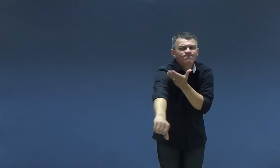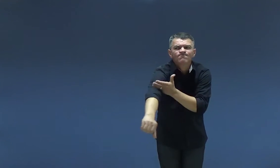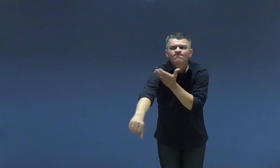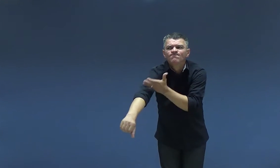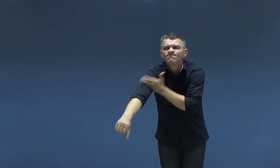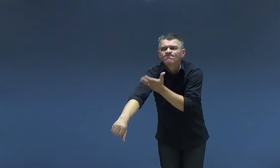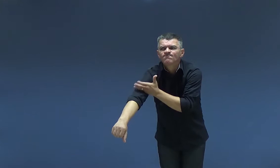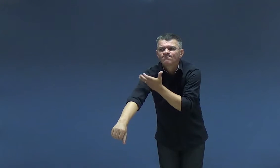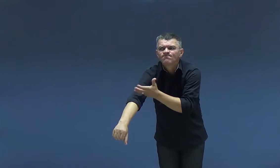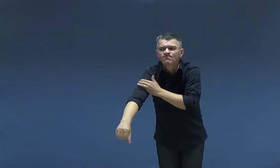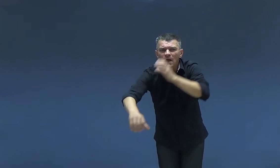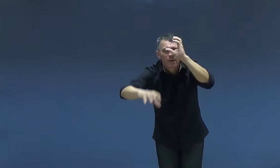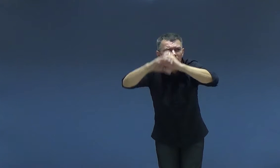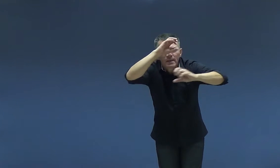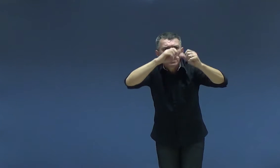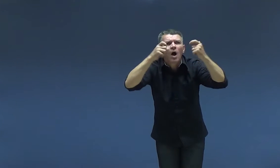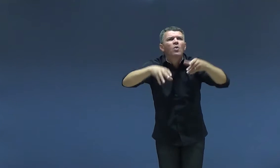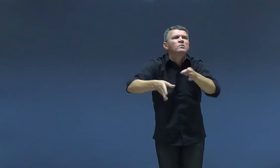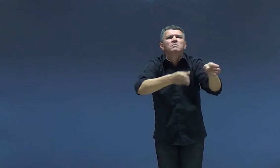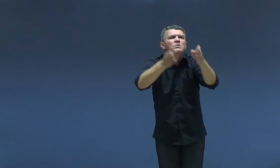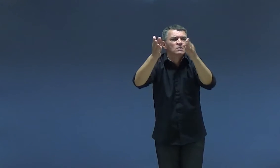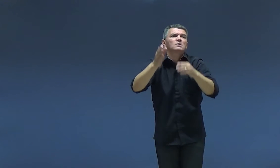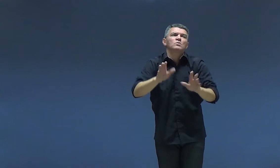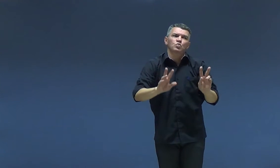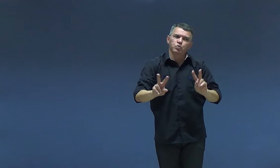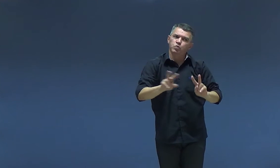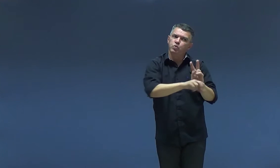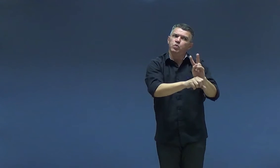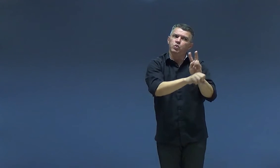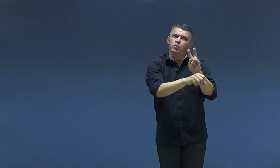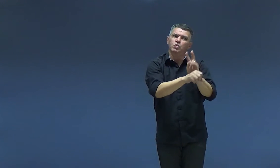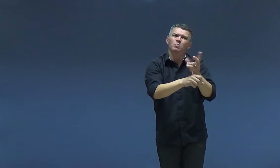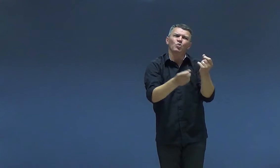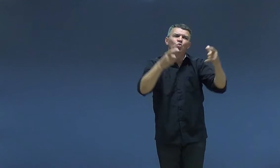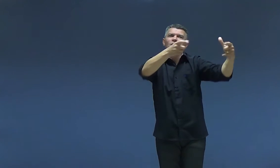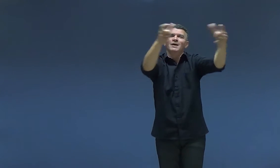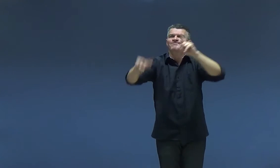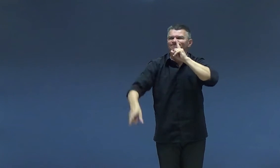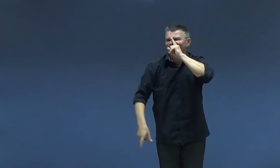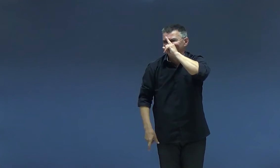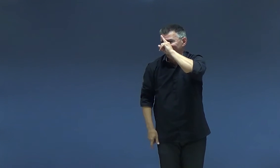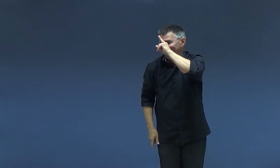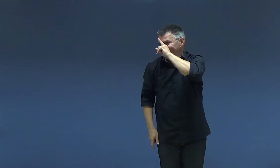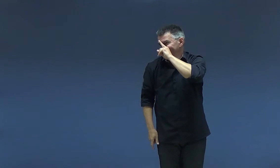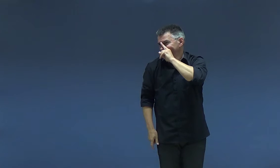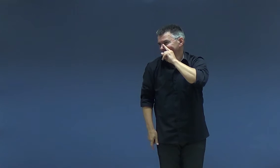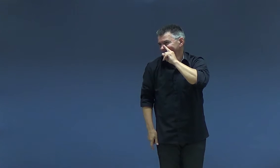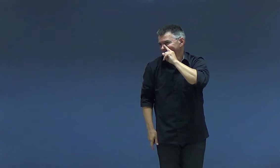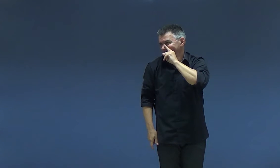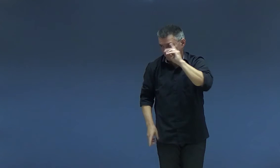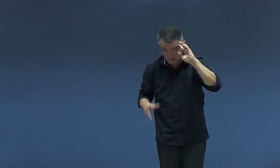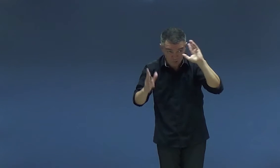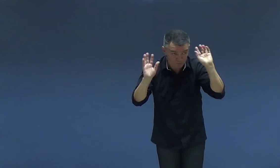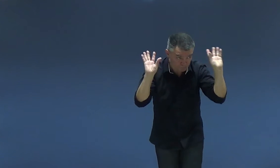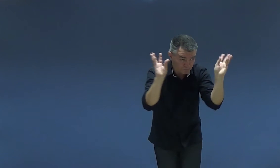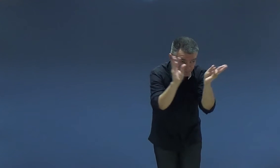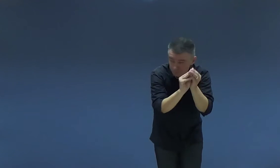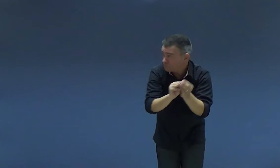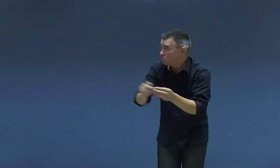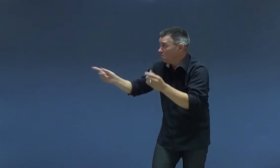Então antes precisa ser praticada a coisa. Praticar o caminho, para onde você vai, porque o caminho ele é perigoso, não